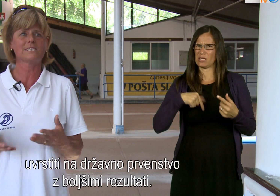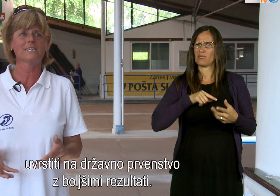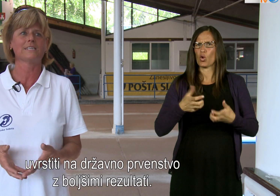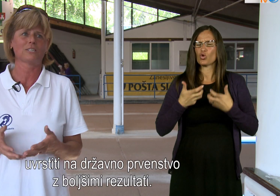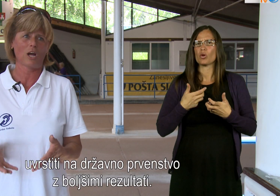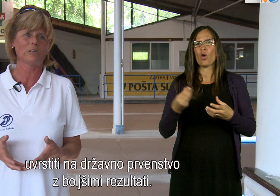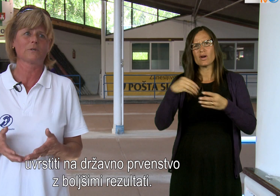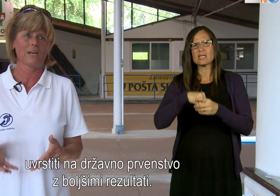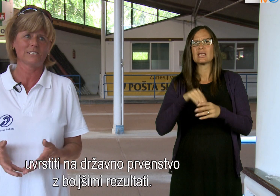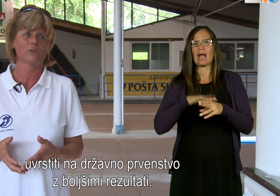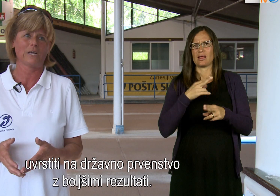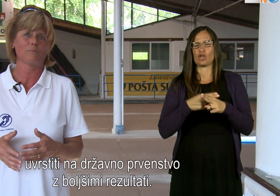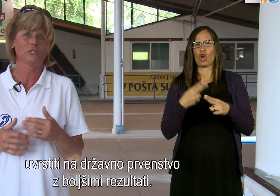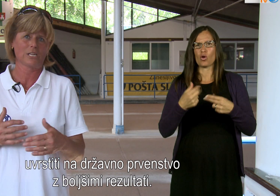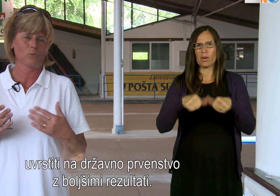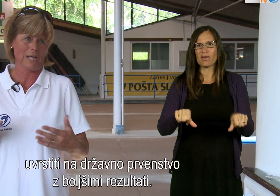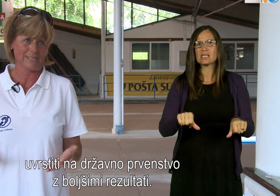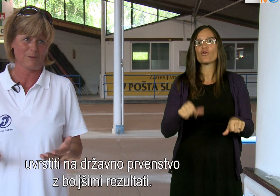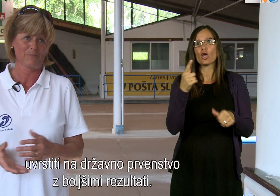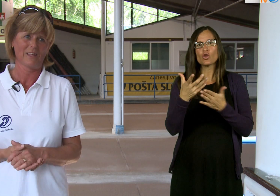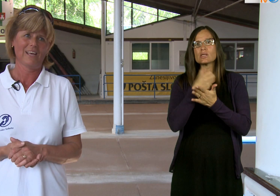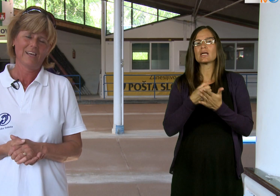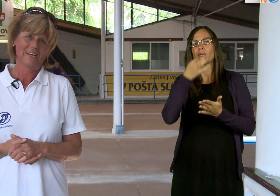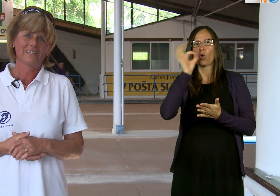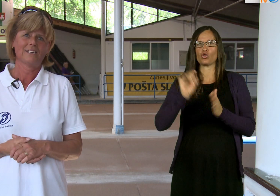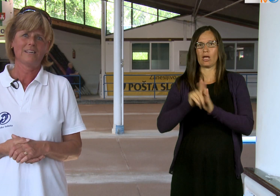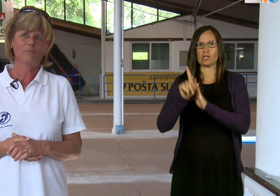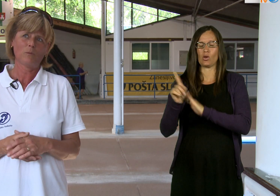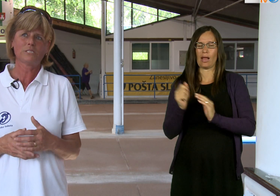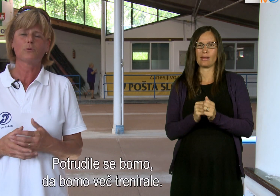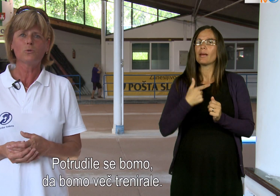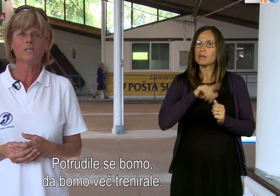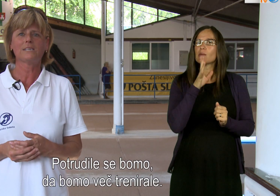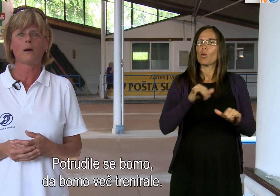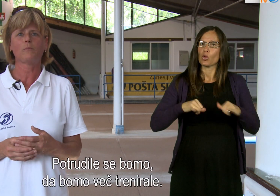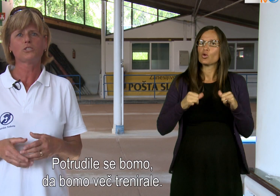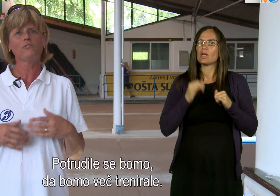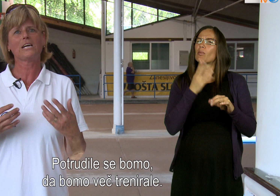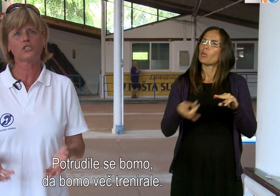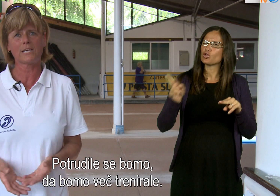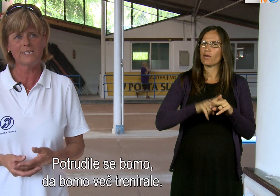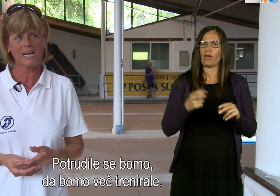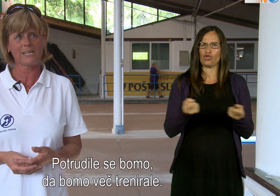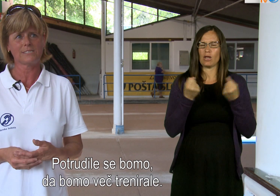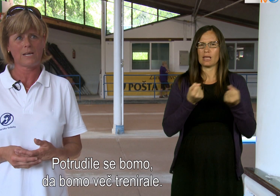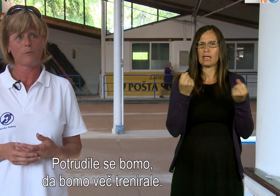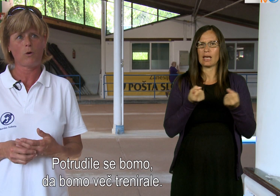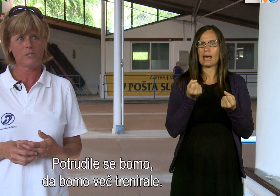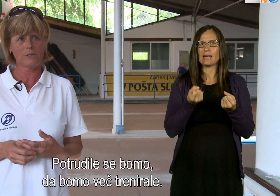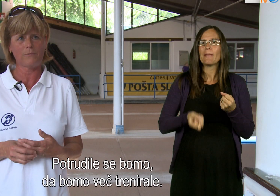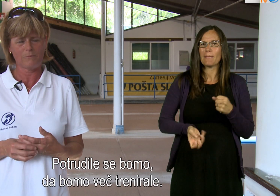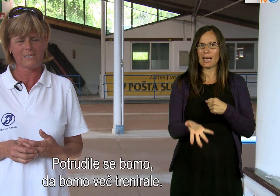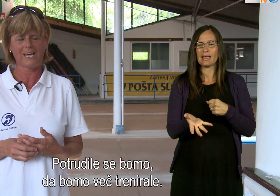se uvrstiti na državnem prvenstvu za boljše rezultate. In bomo se potrudili, da bomo čim več trenirali s